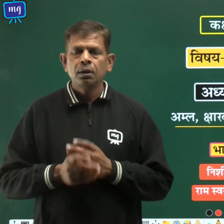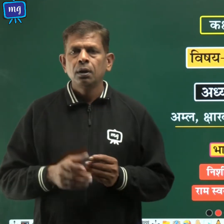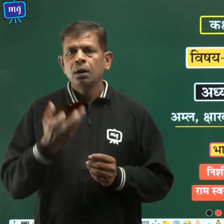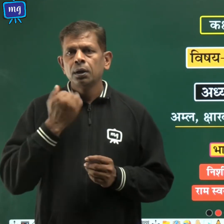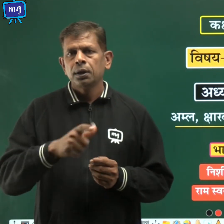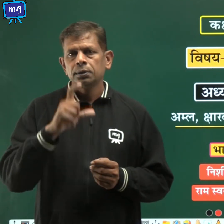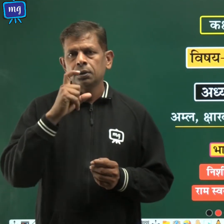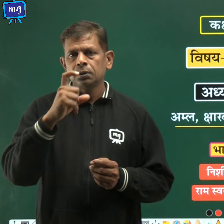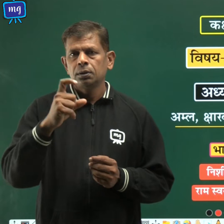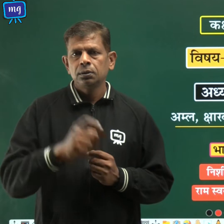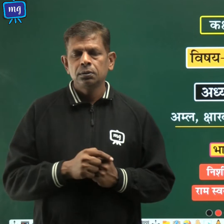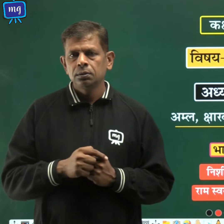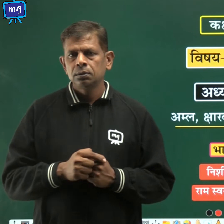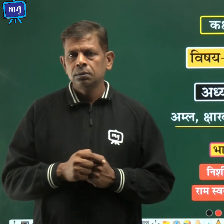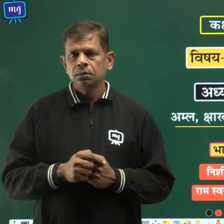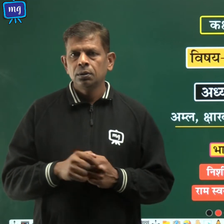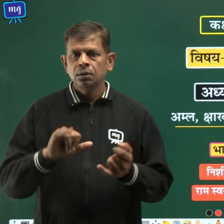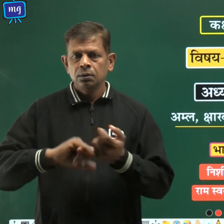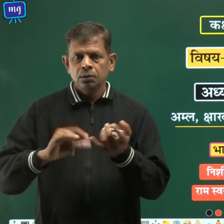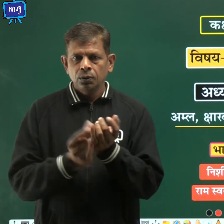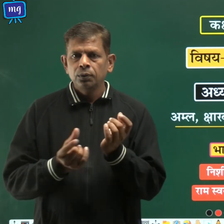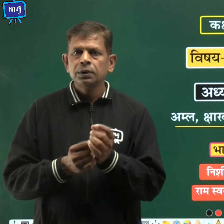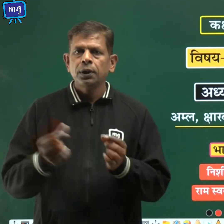कक्षा 7 विषय विज्ञान